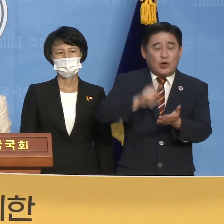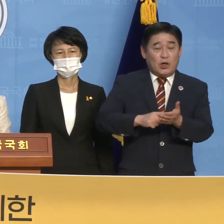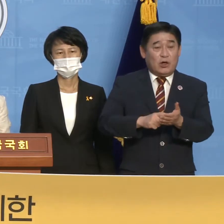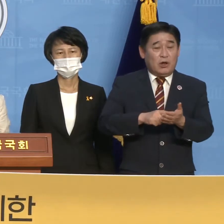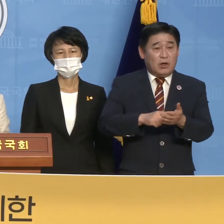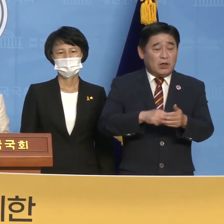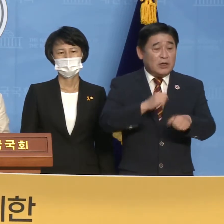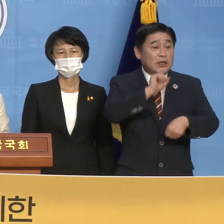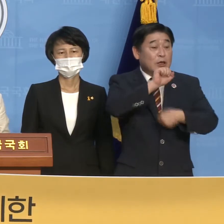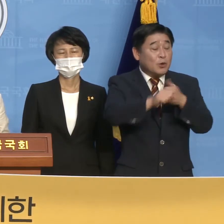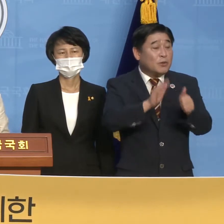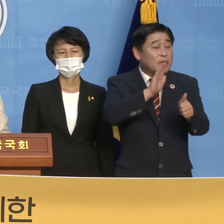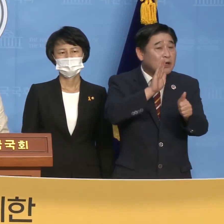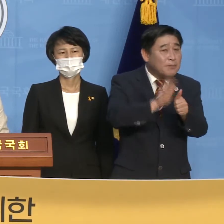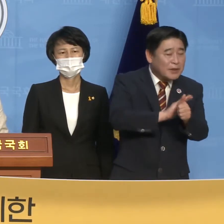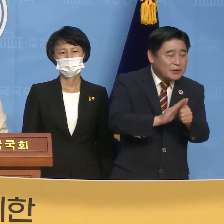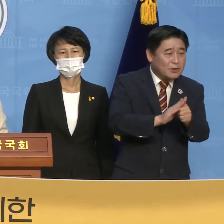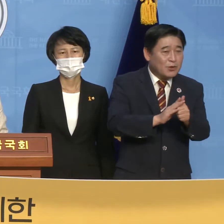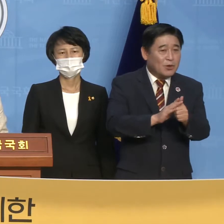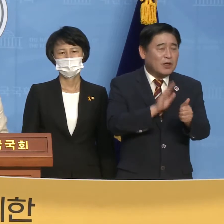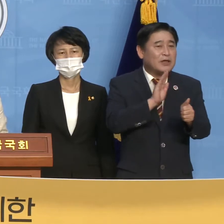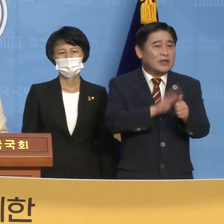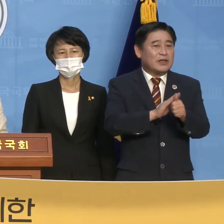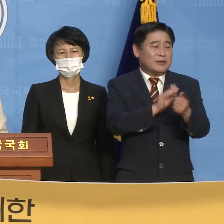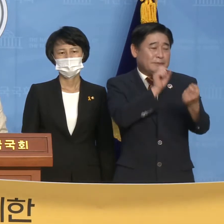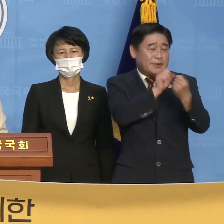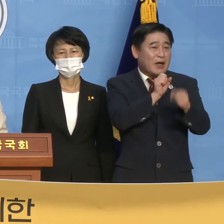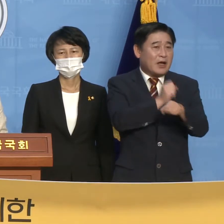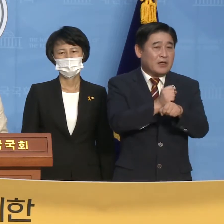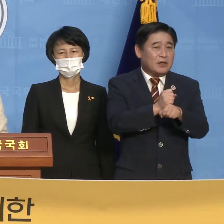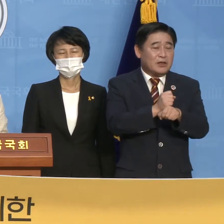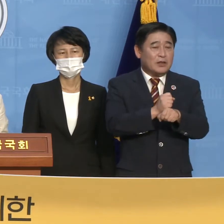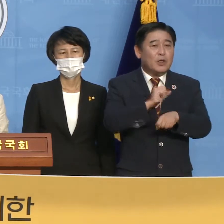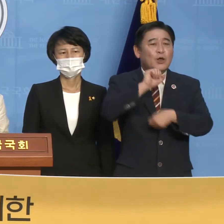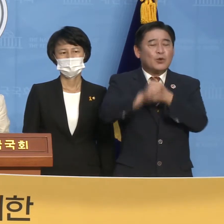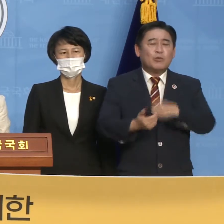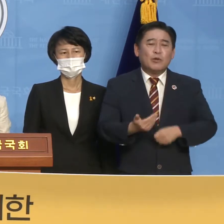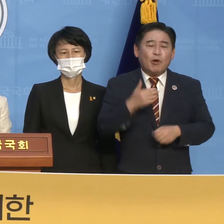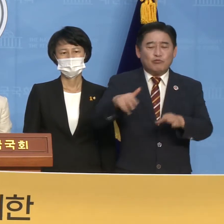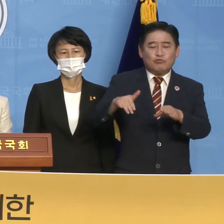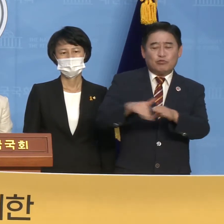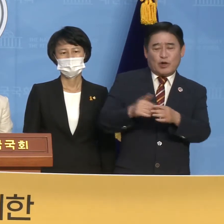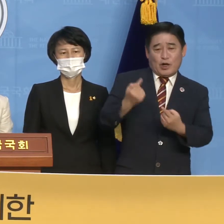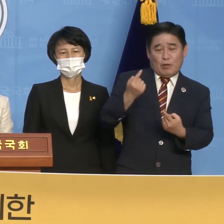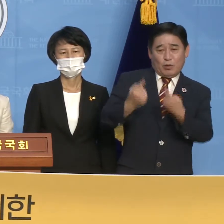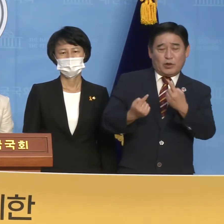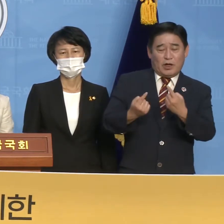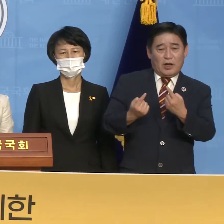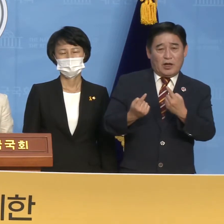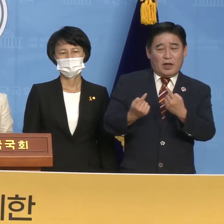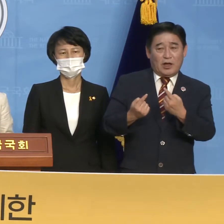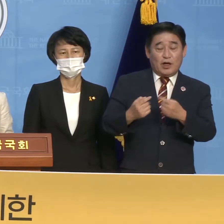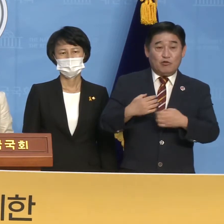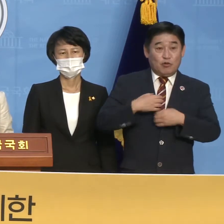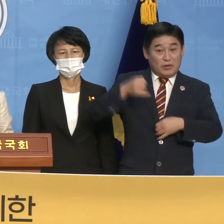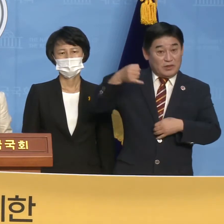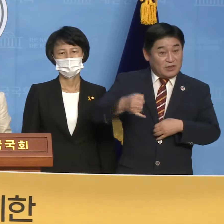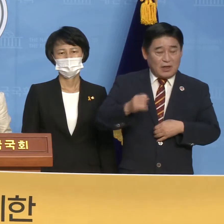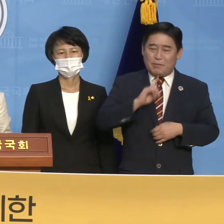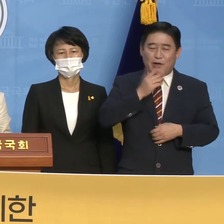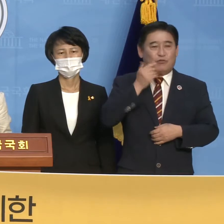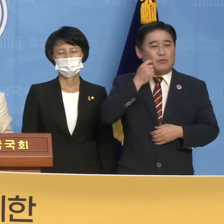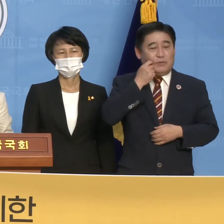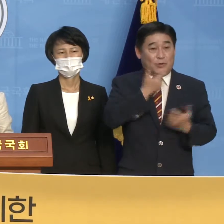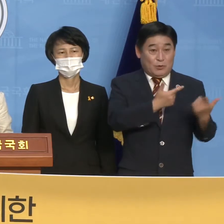만지고 접촉하는 것을 허용하는 것은 야생동물을 취식하는 문화보다 결코 위험성이 덜하지 않습니다.